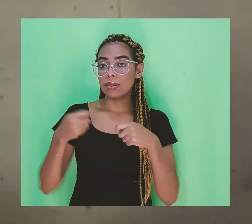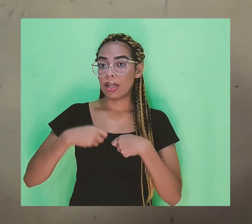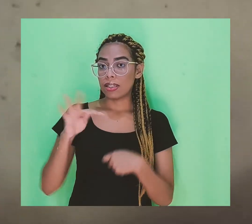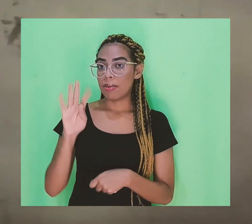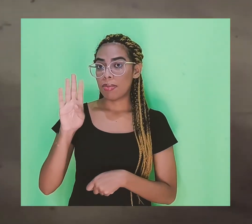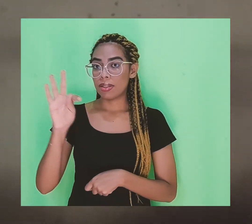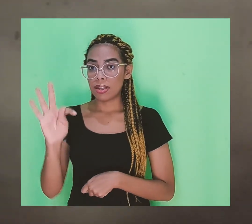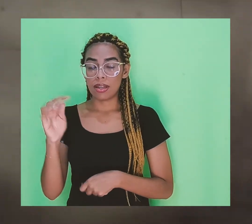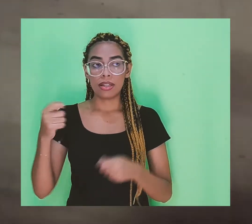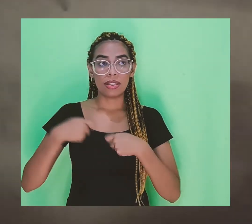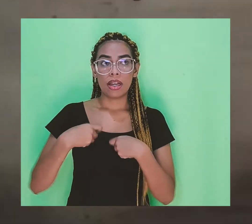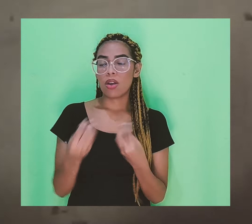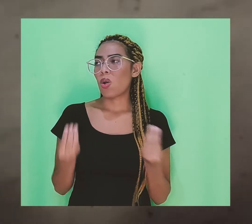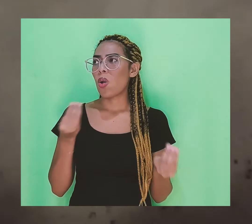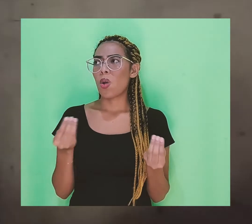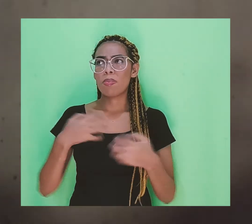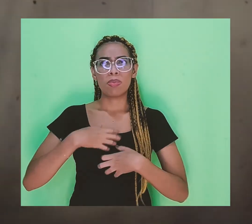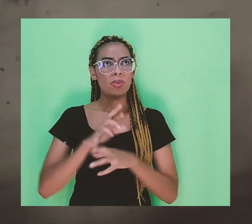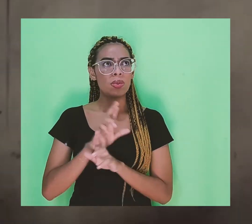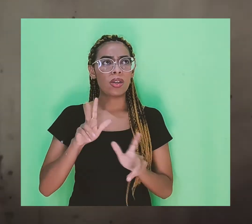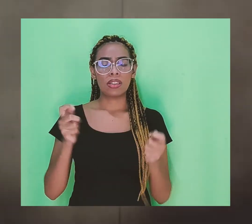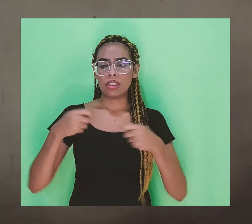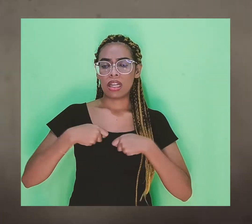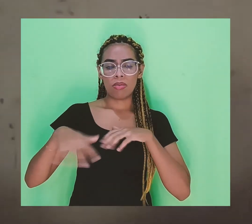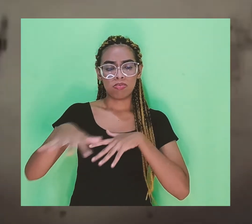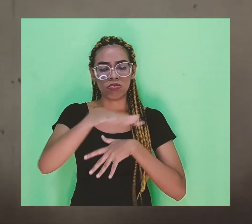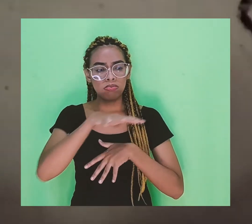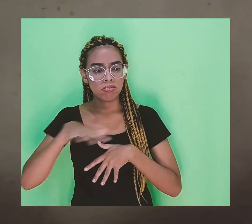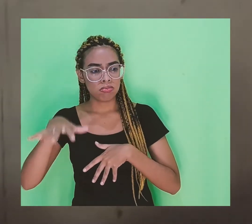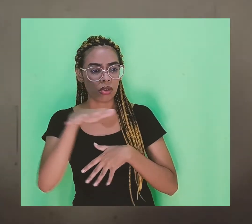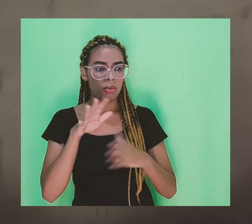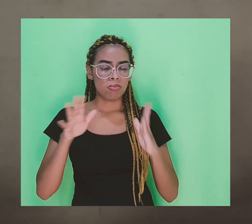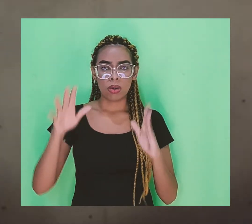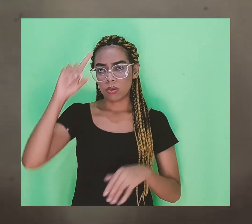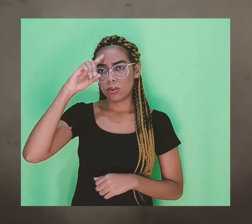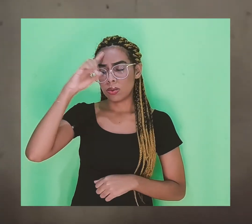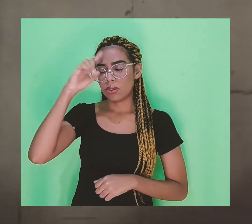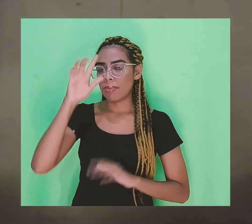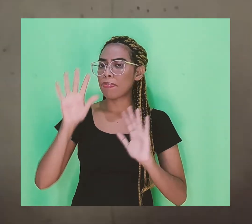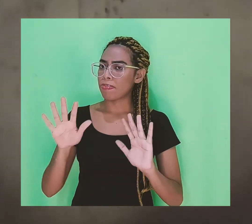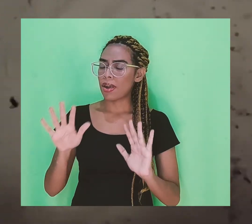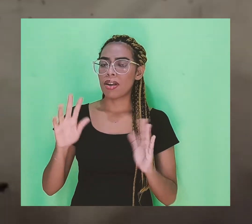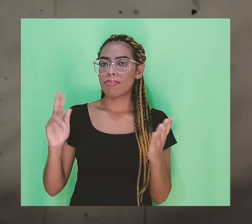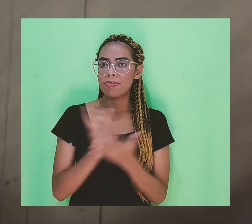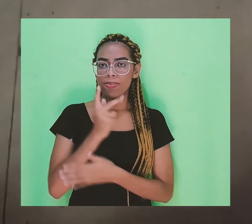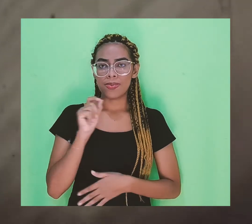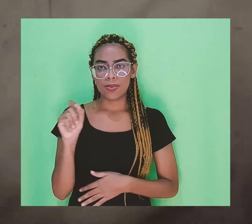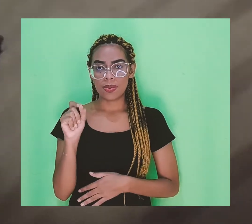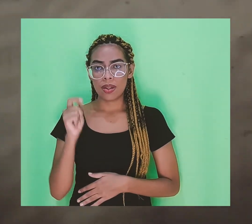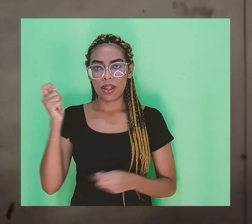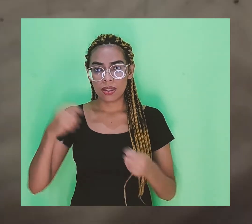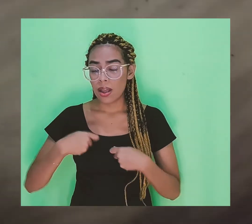E é tão estranho a forma como isso se relaciona com o nosso cotidiano, porque. E aí? Passou, né? Passou